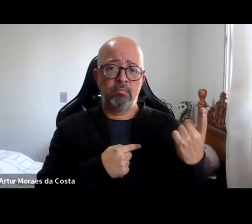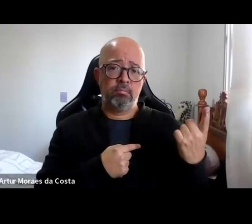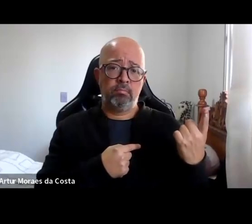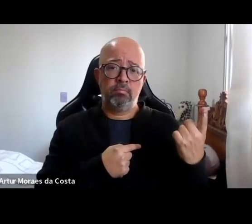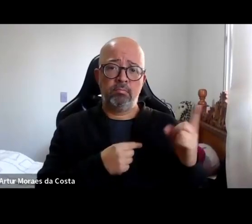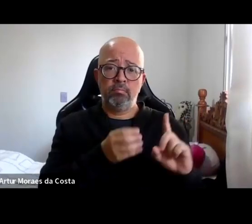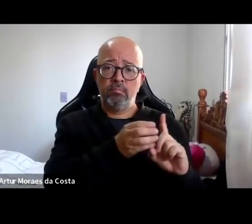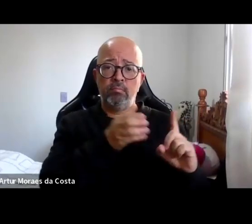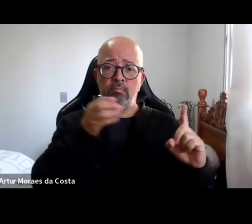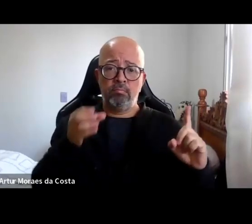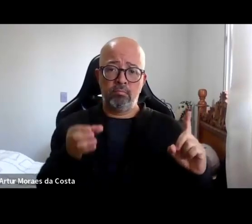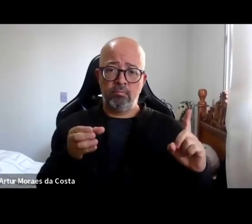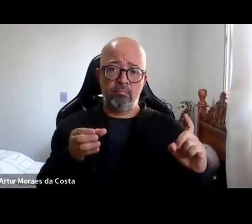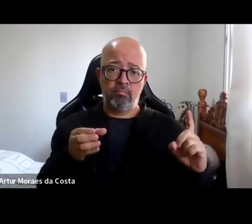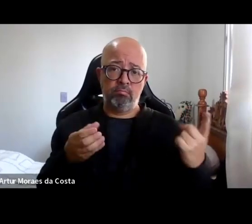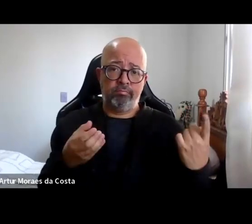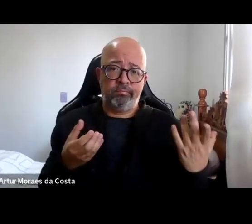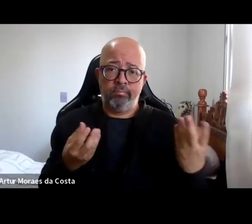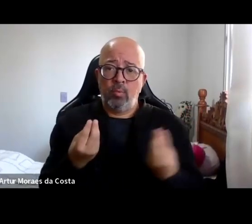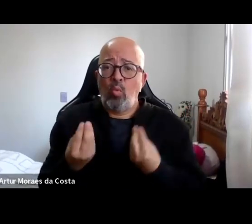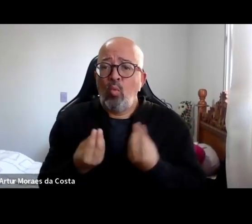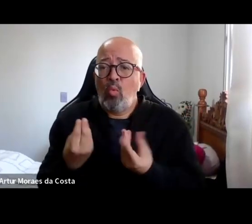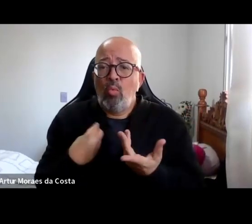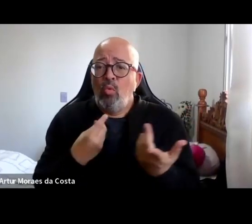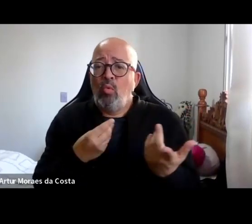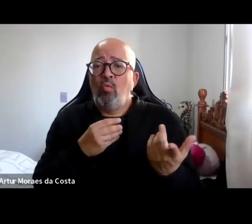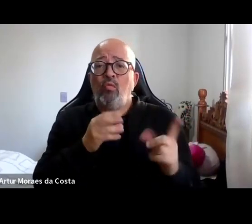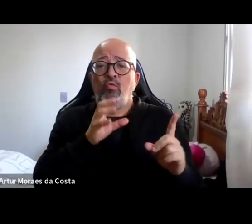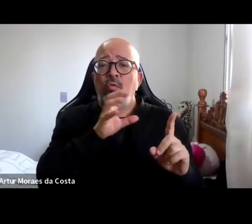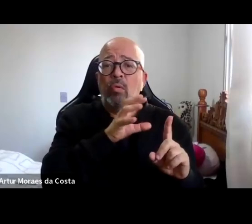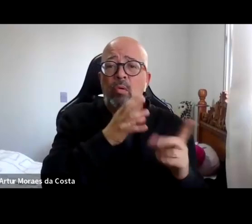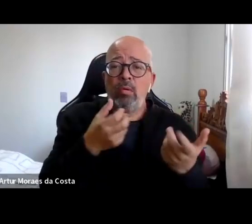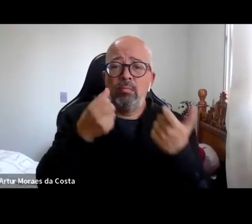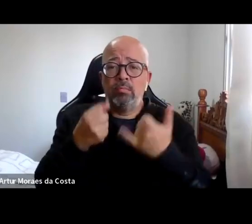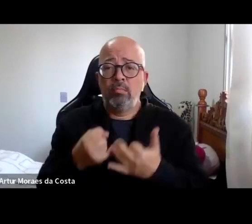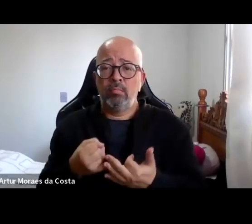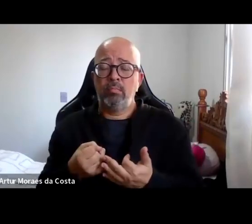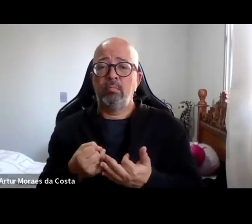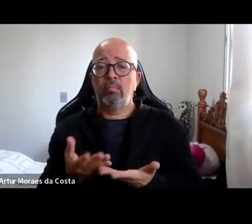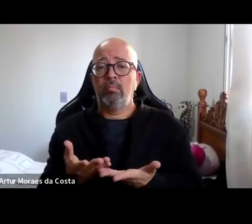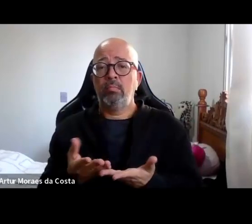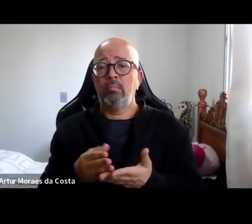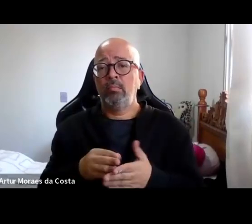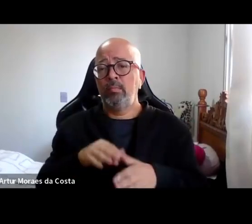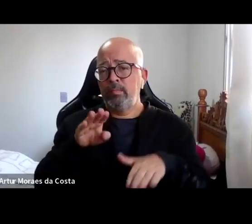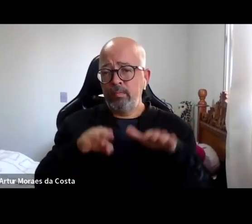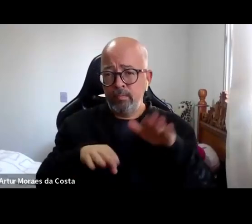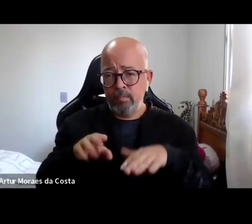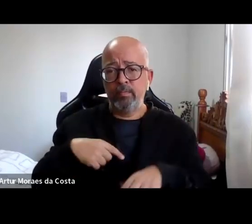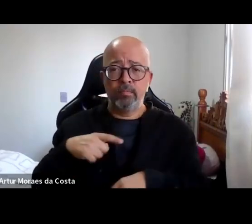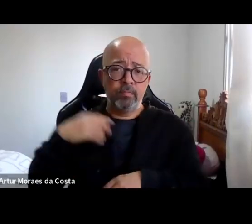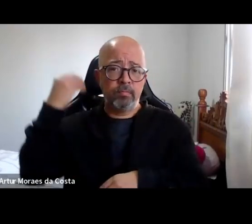eh inclusive en algunas oportunidades a mí me ha tocado un día antes si las condiciones lo